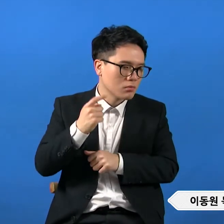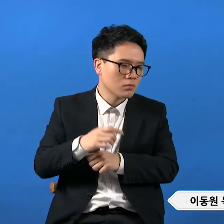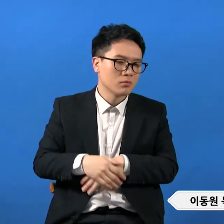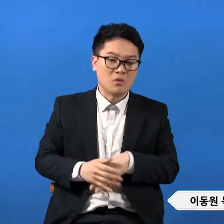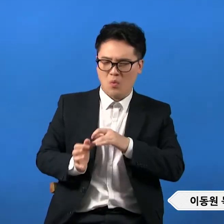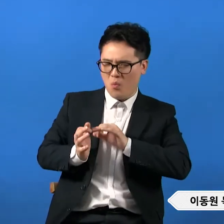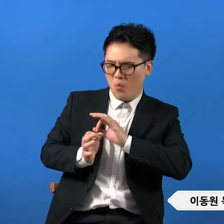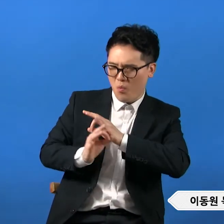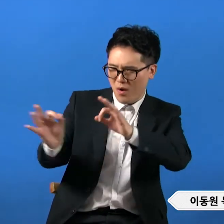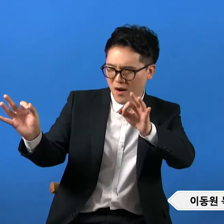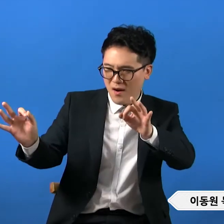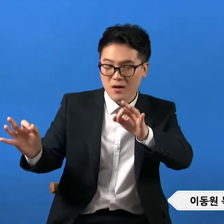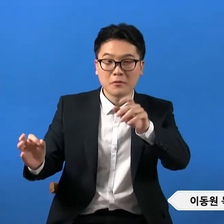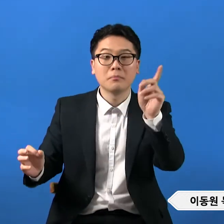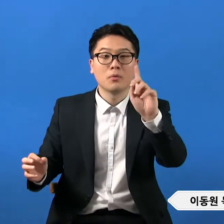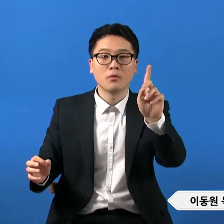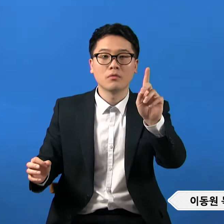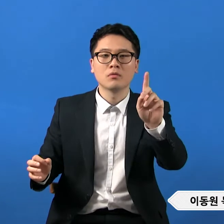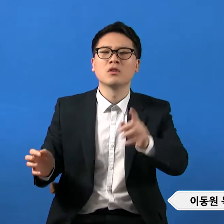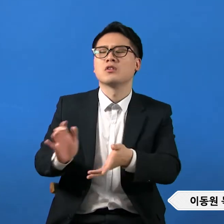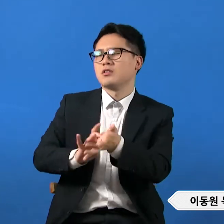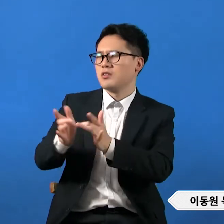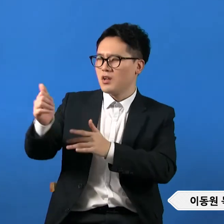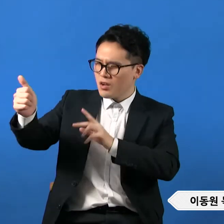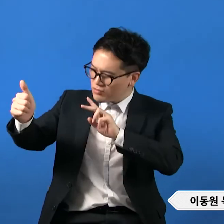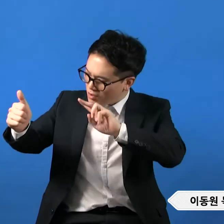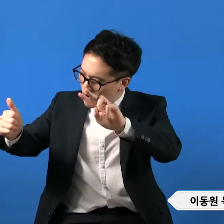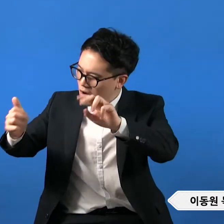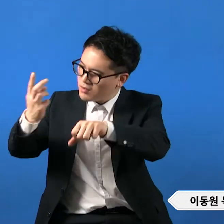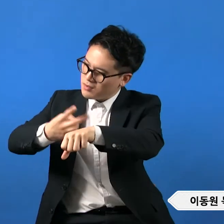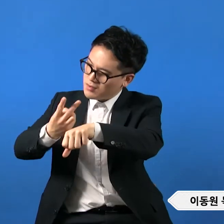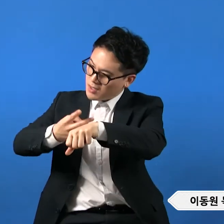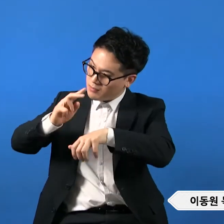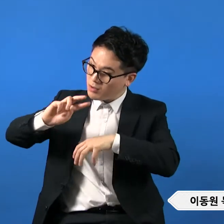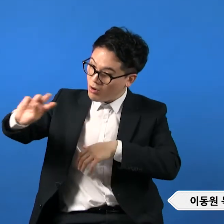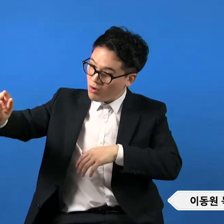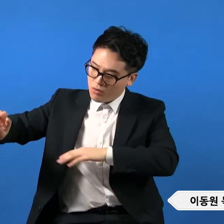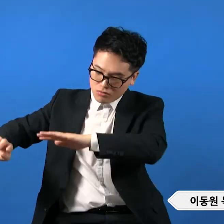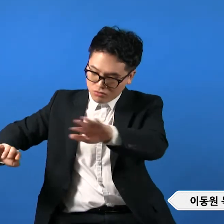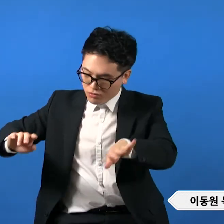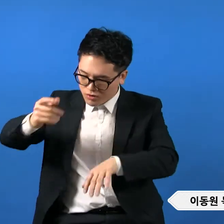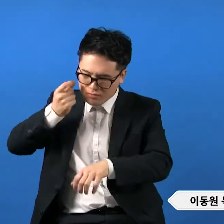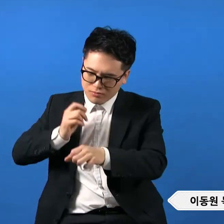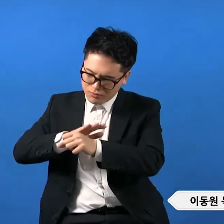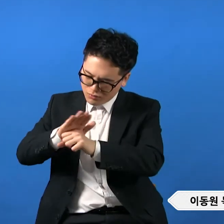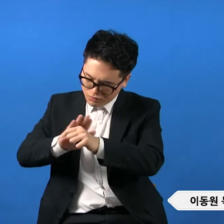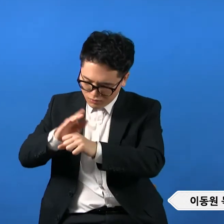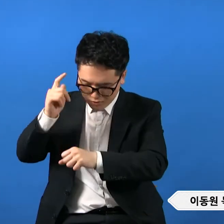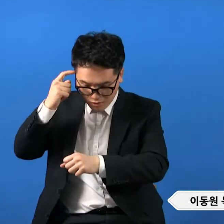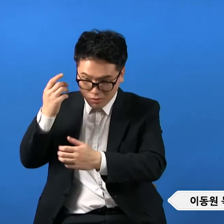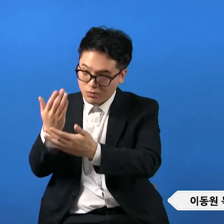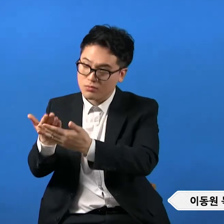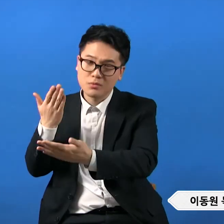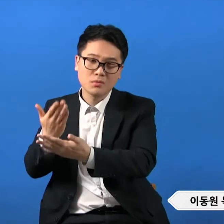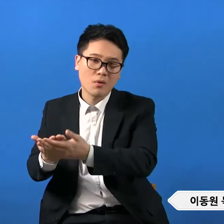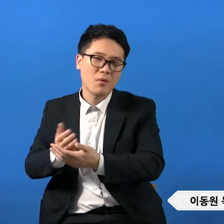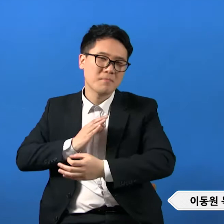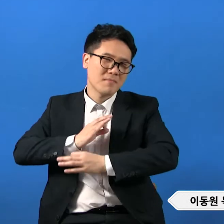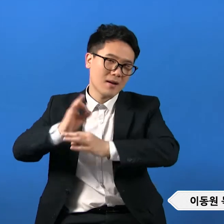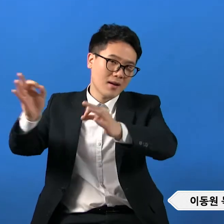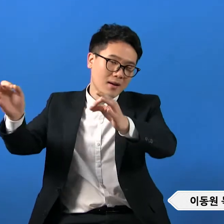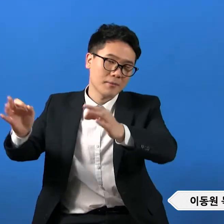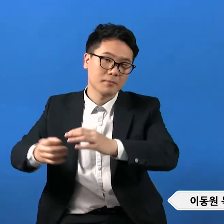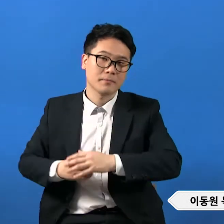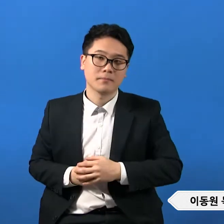모르시나요? 네. 예수 선생님이여 우리를 불쌍히 여기소서. 예수 선생님이여 우리를 불쌍히